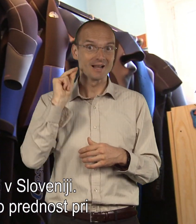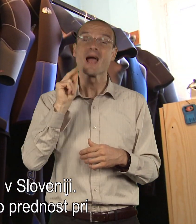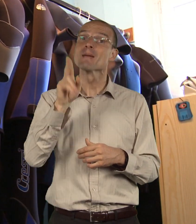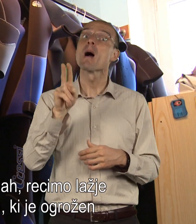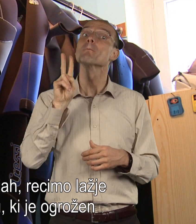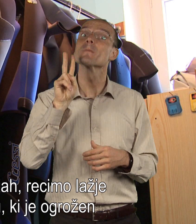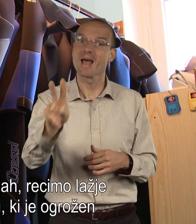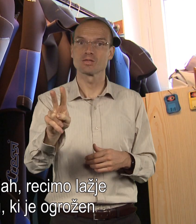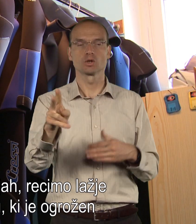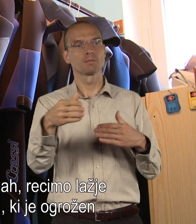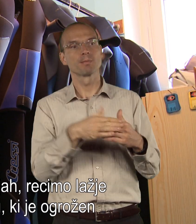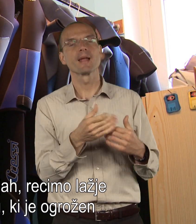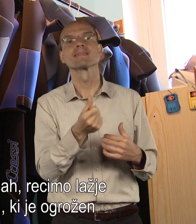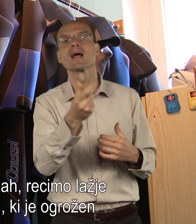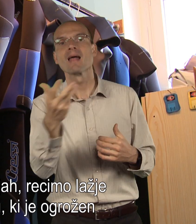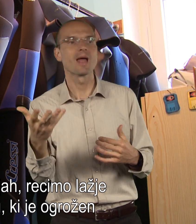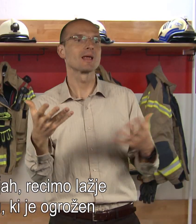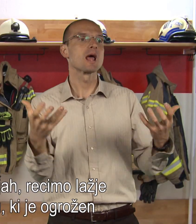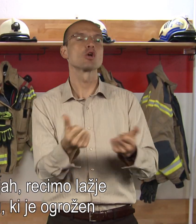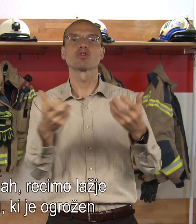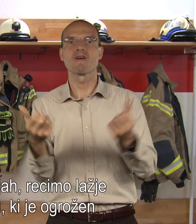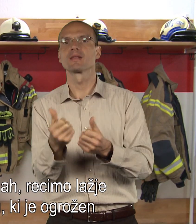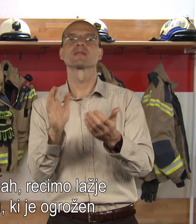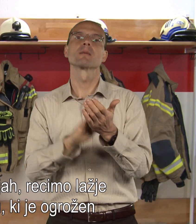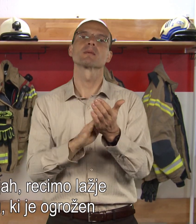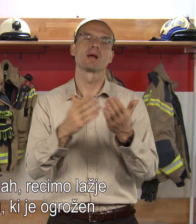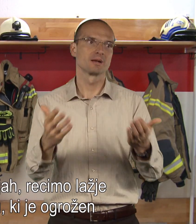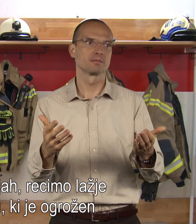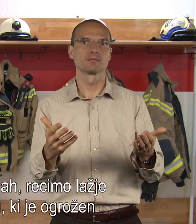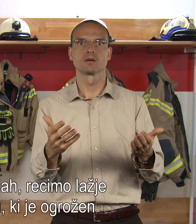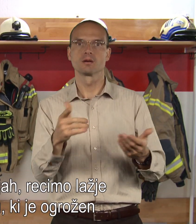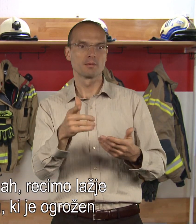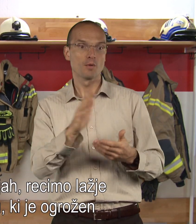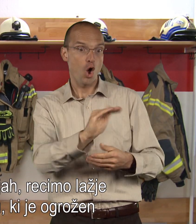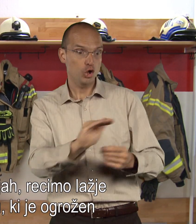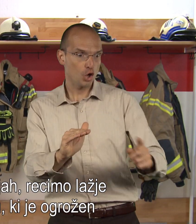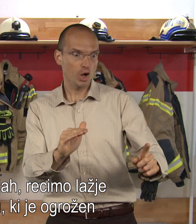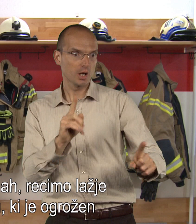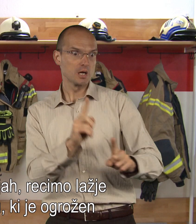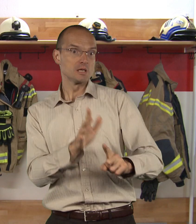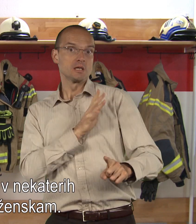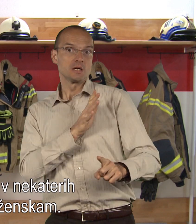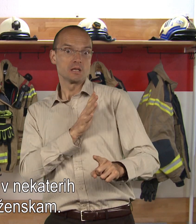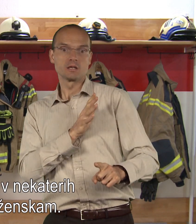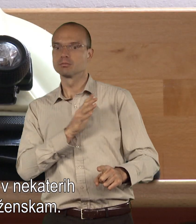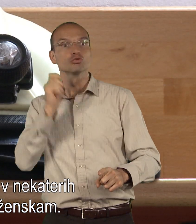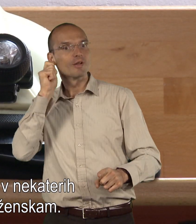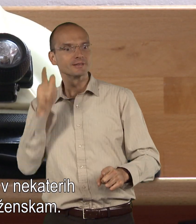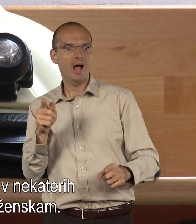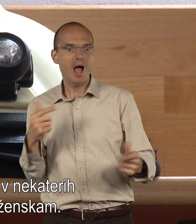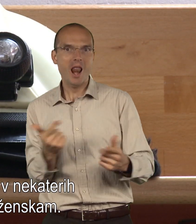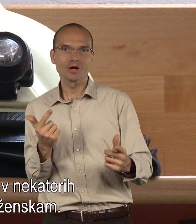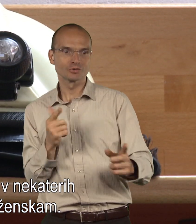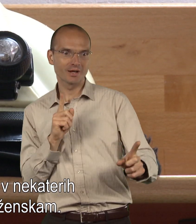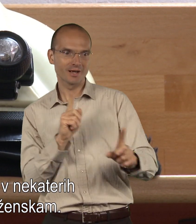prednost pri nekaterih določenih intervencijah. Recimo, lažje se približajo otroku, ki je ogrožen in poškodovan,